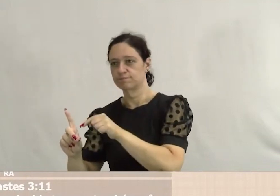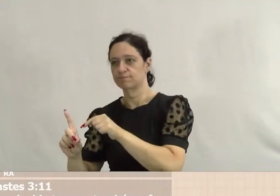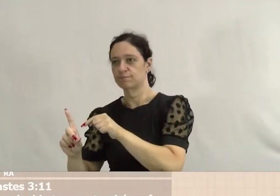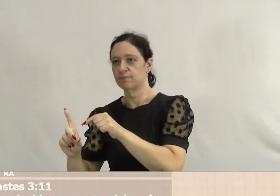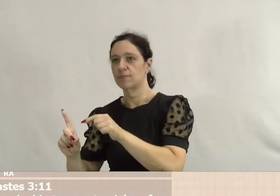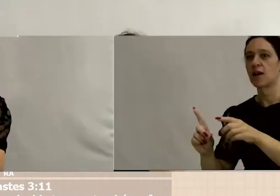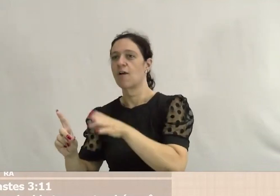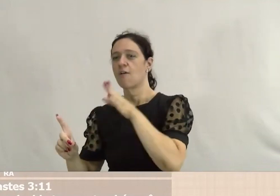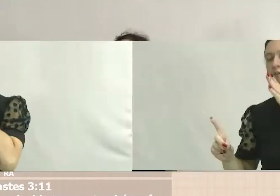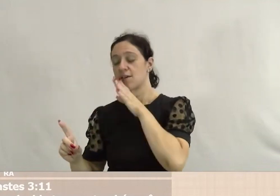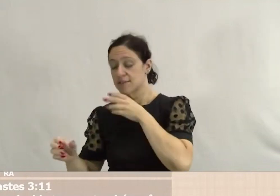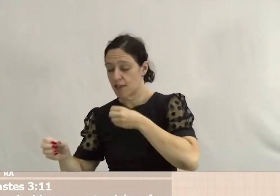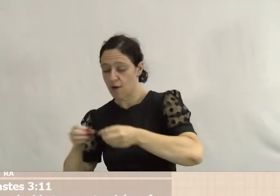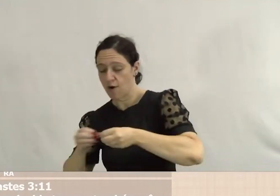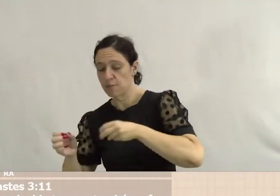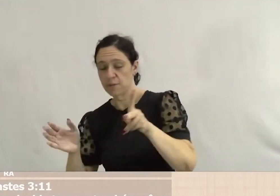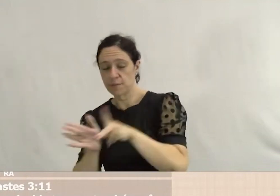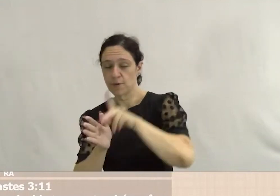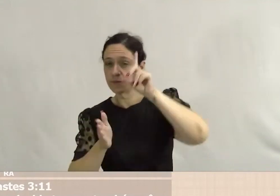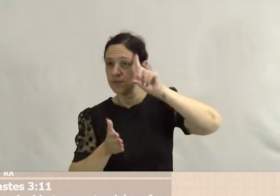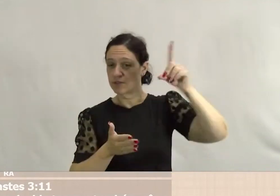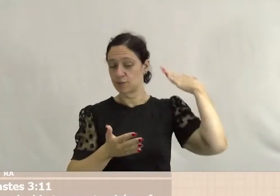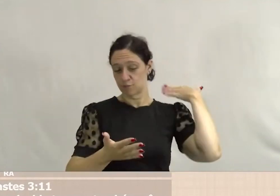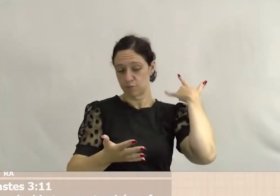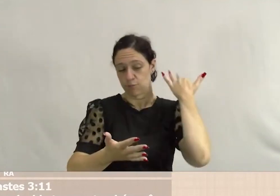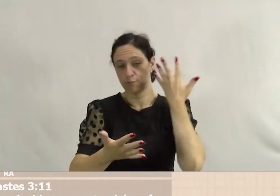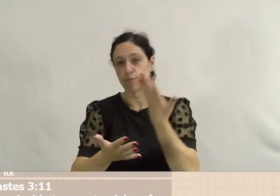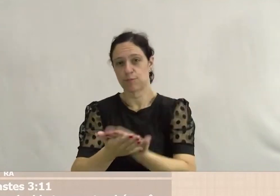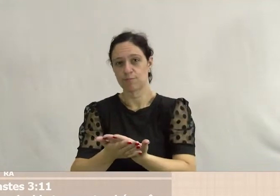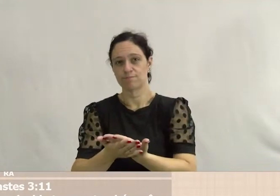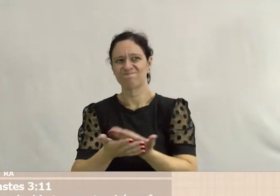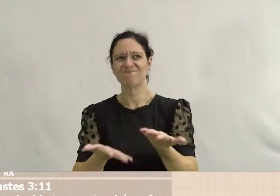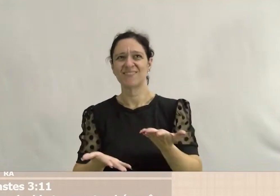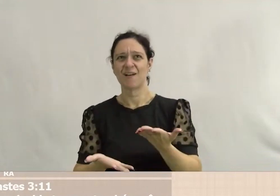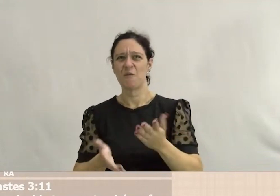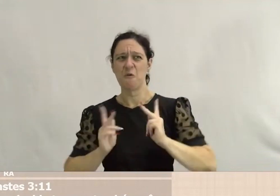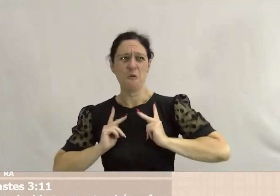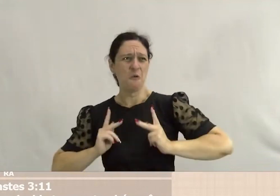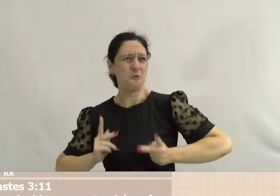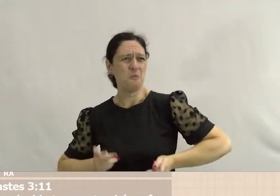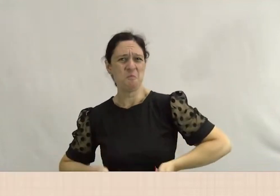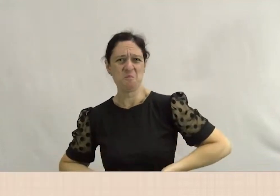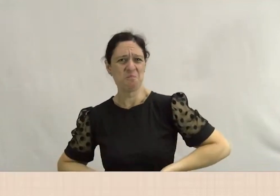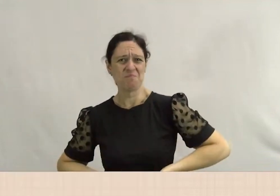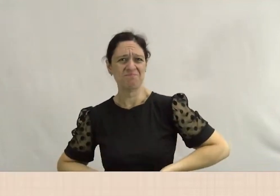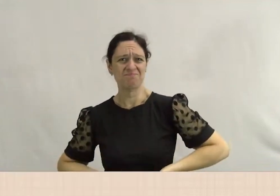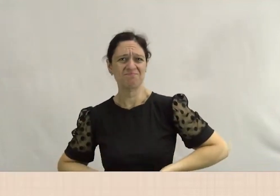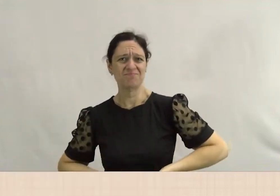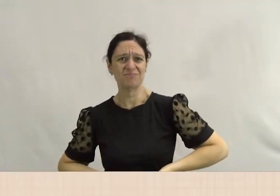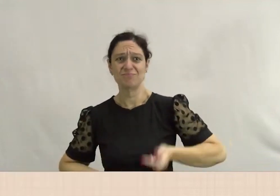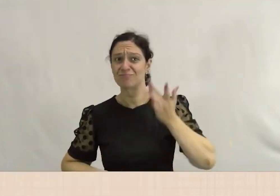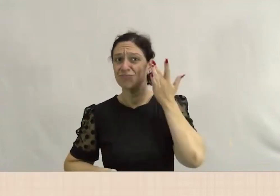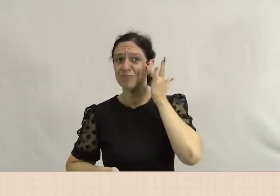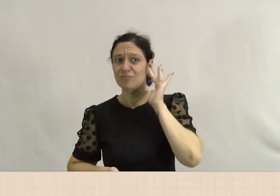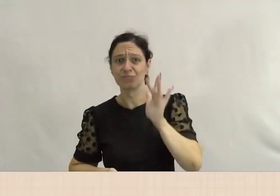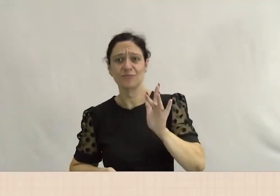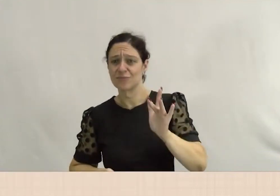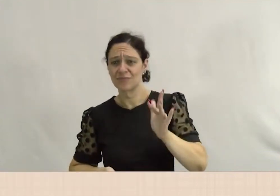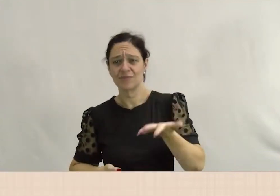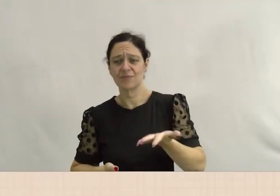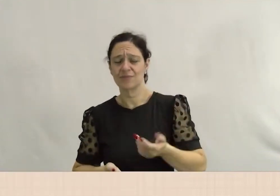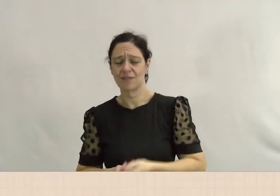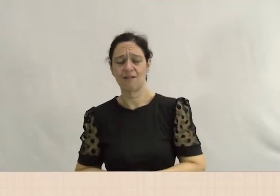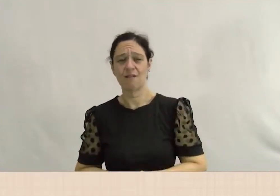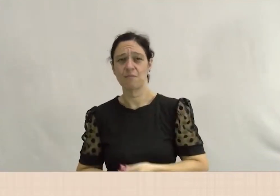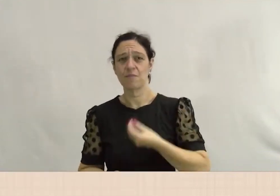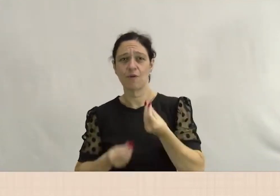princípio até o fim. O homem não tem noção que Deus pôs no coração do